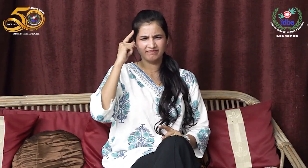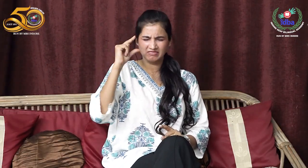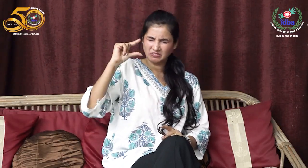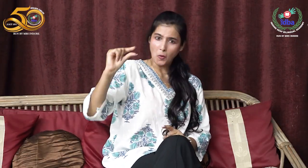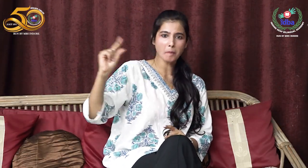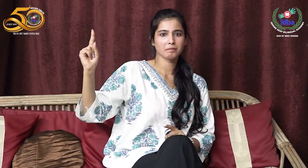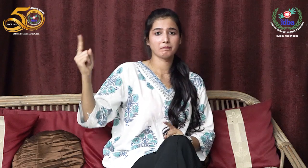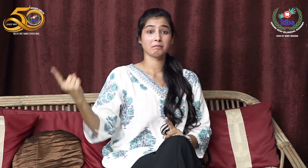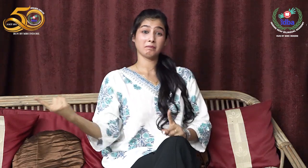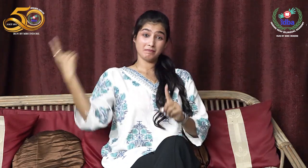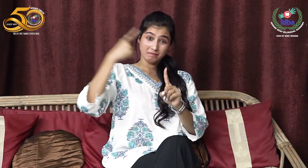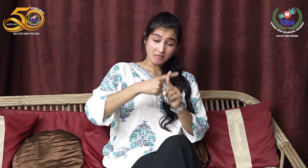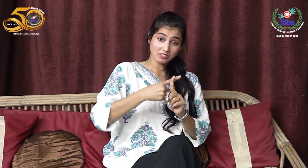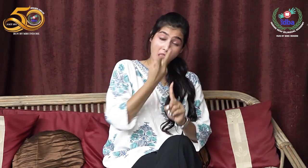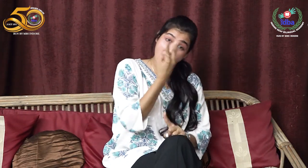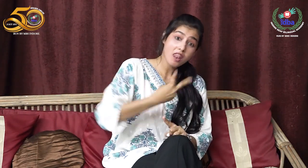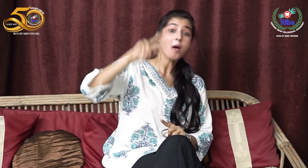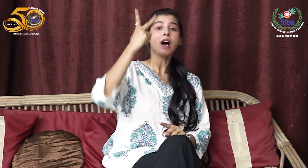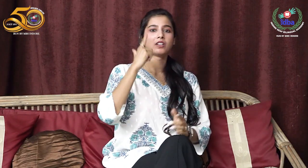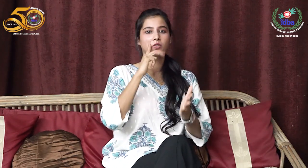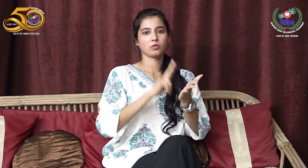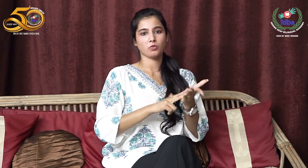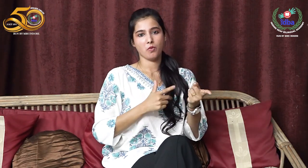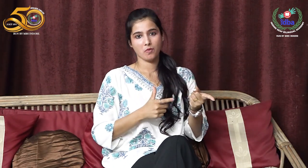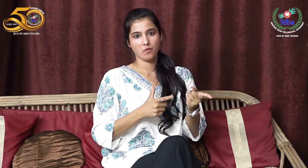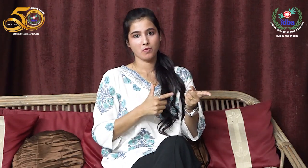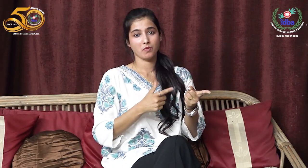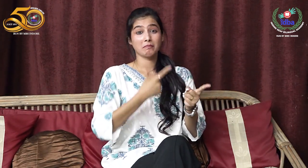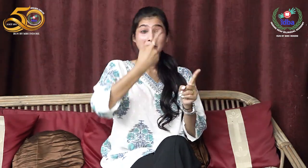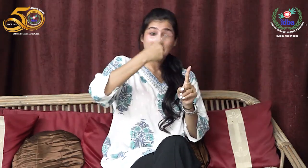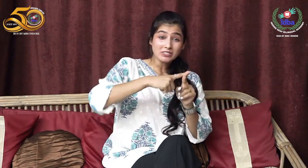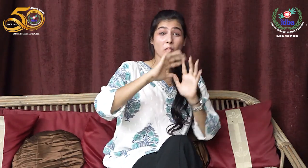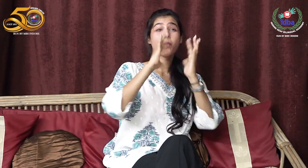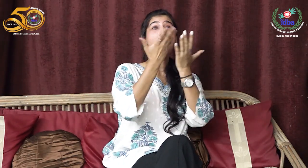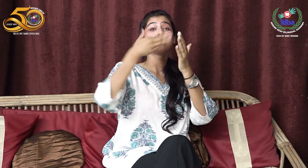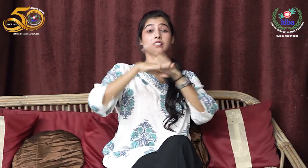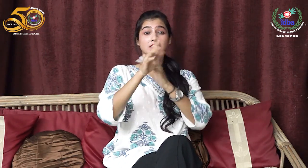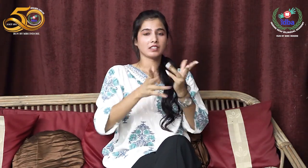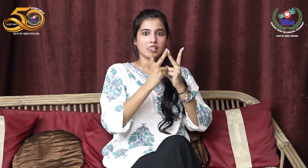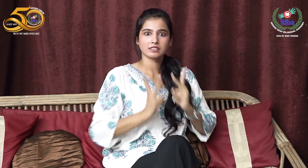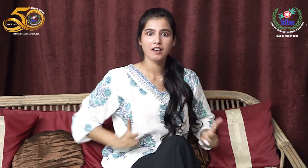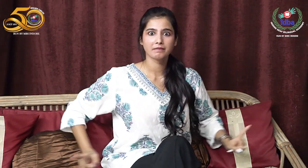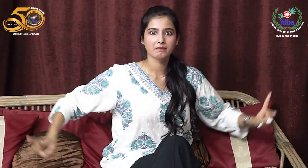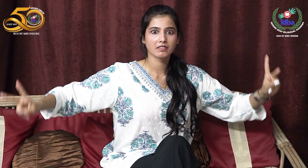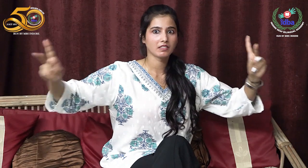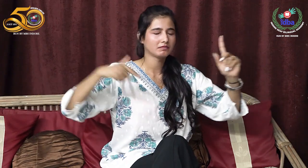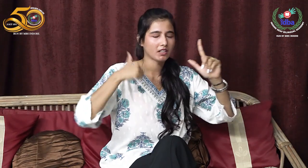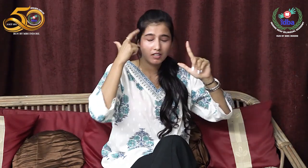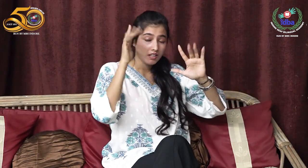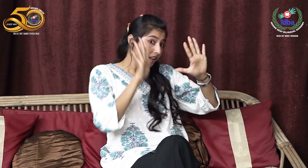ही अलग थी। मैं मतलब एकदम दिमाग मेरा बहुत कम था। इंदौर में आके और चेंजेस आए। इंदौर में जो है यहाँ की साइंस जो है बहुत अलग